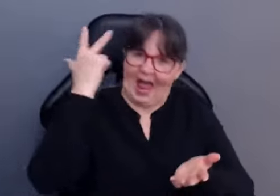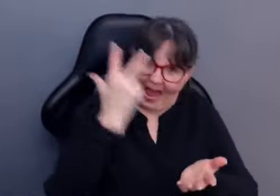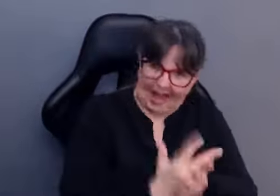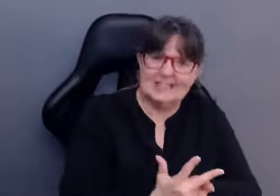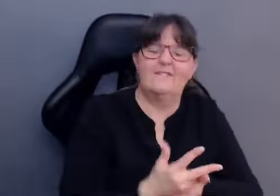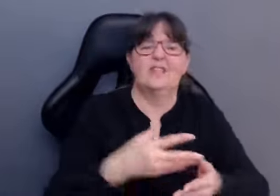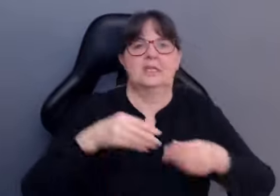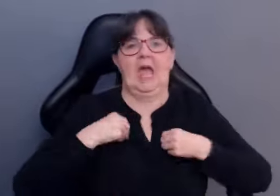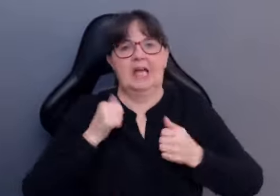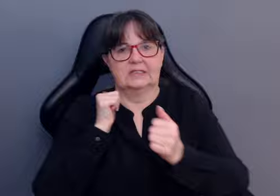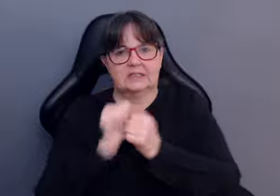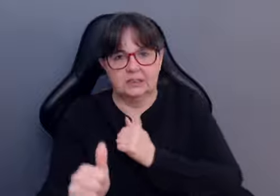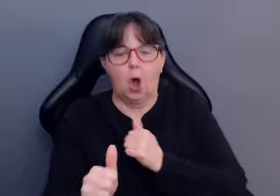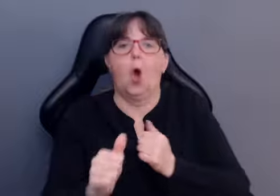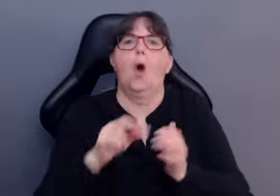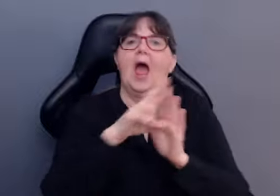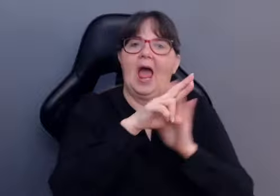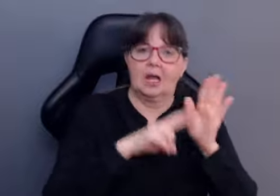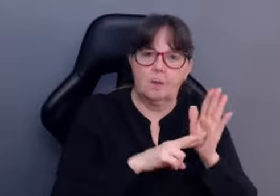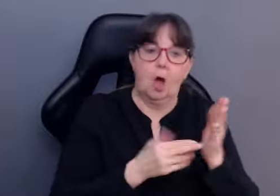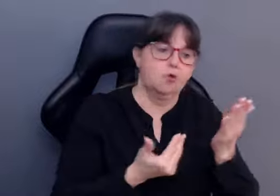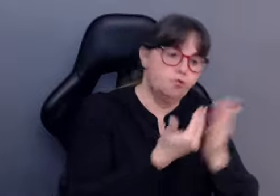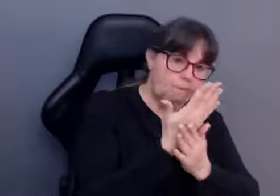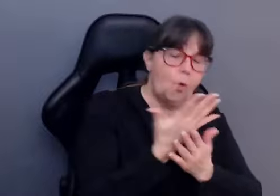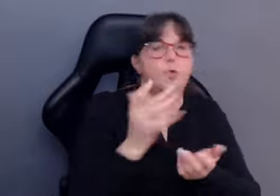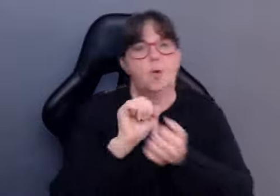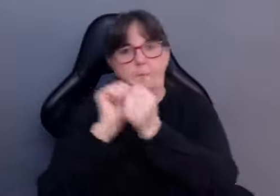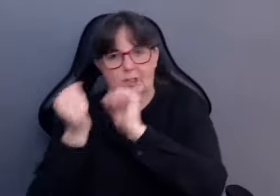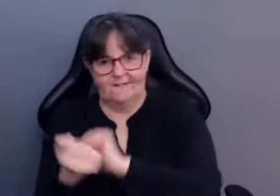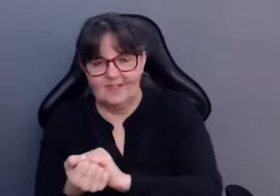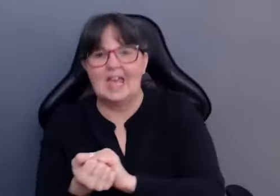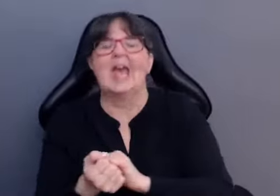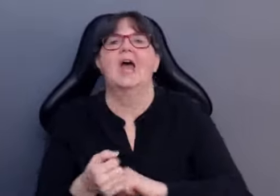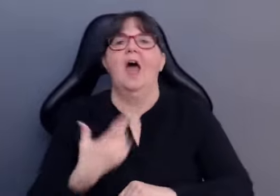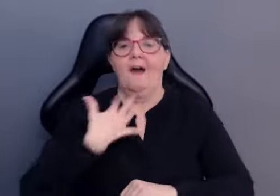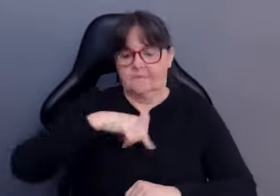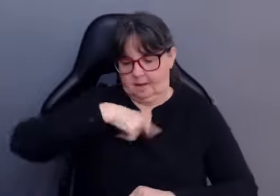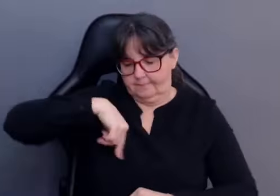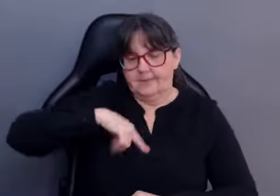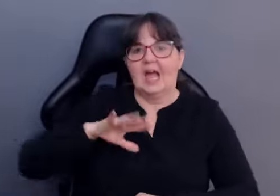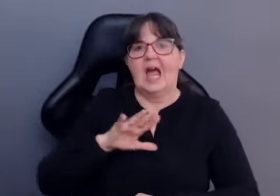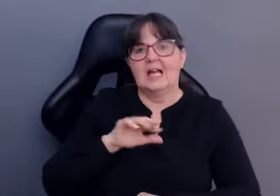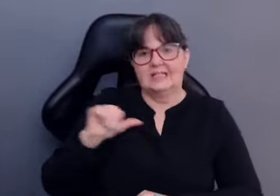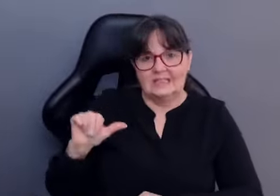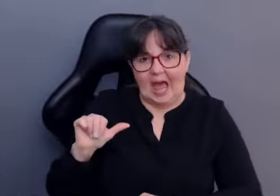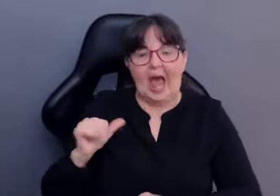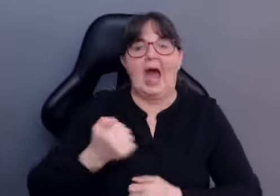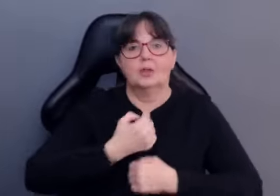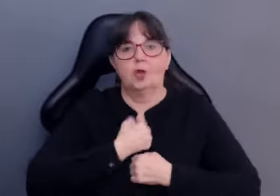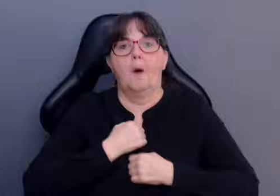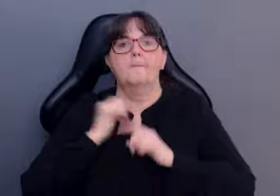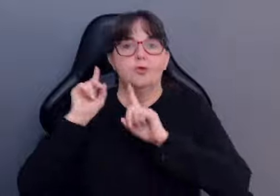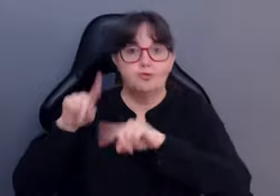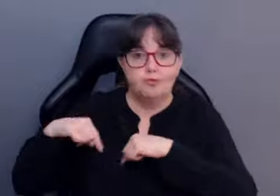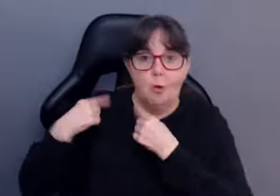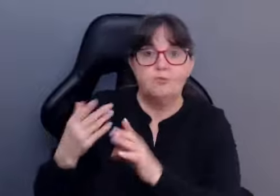règlements, nouveaux ou modifiés, adoptés par le conseil d'administration depuis la dernière Assemblée